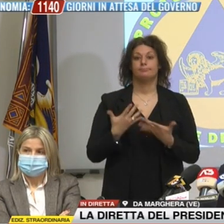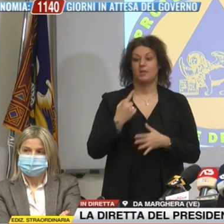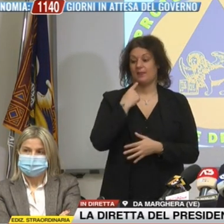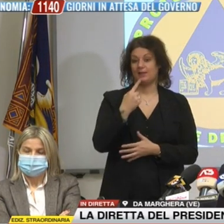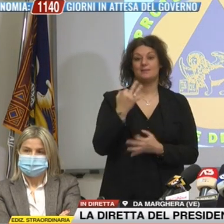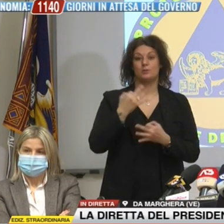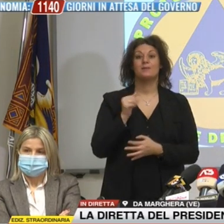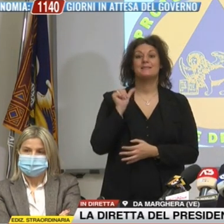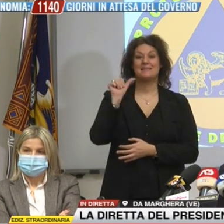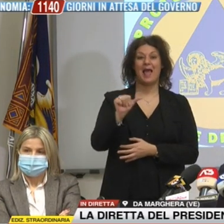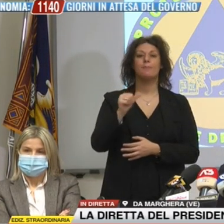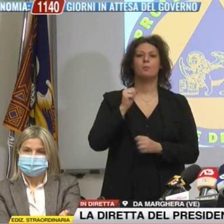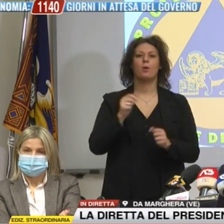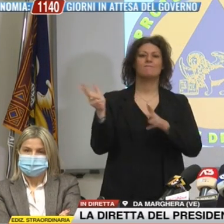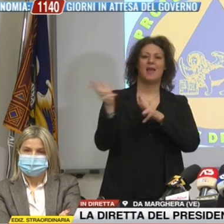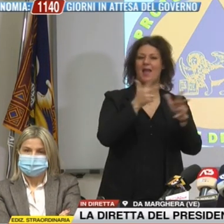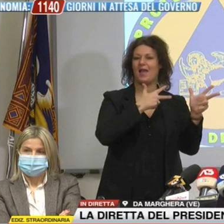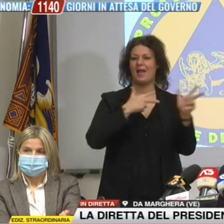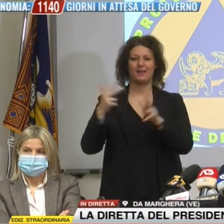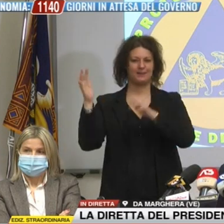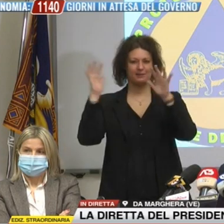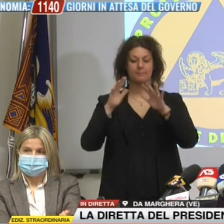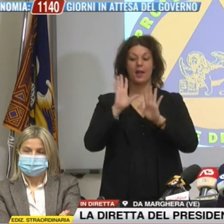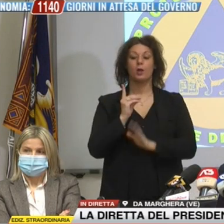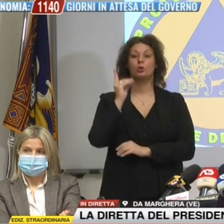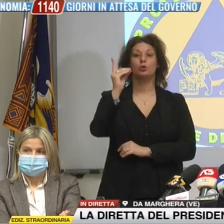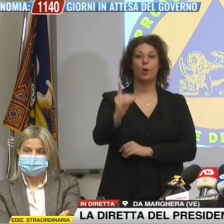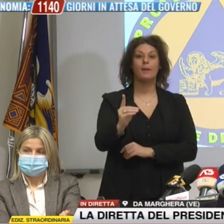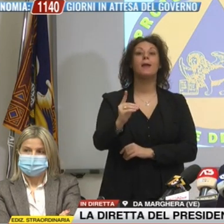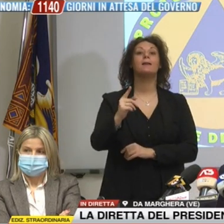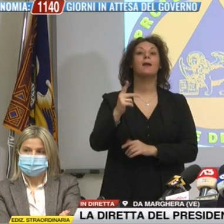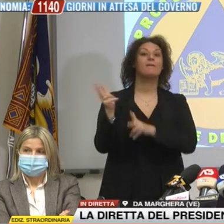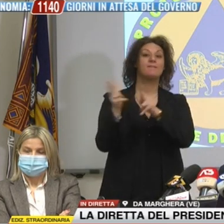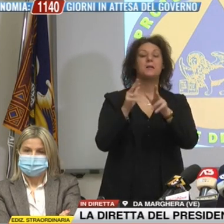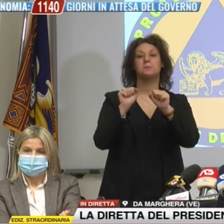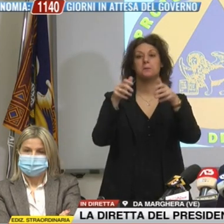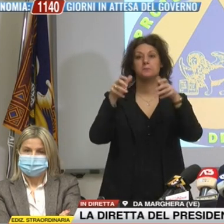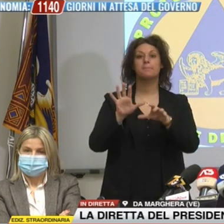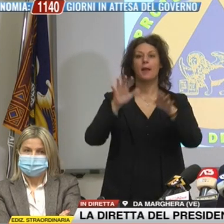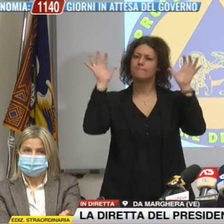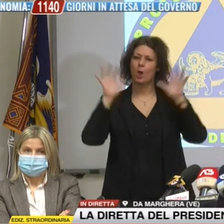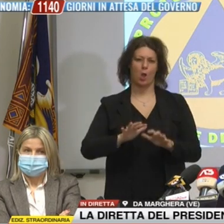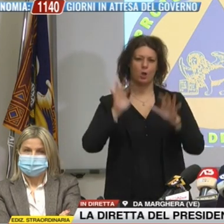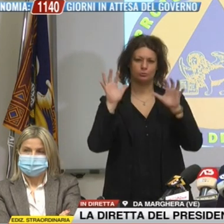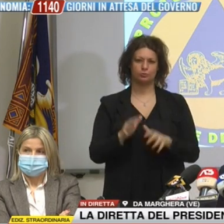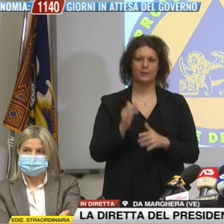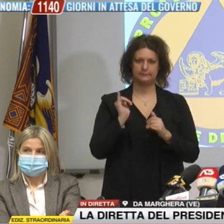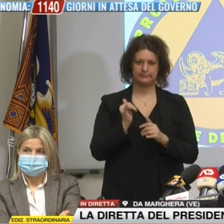eventi intensi, ma domenica pioverà sul bagnato, quindi ci sarà una quantità di pioggia particolarmente rilevante. In questo